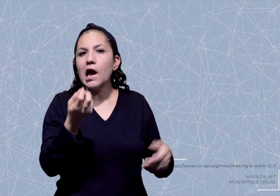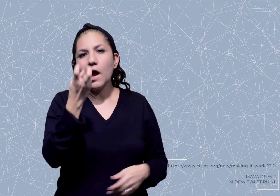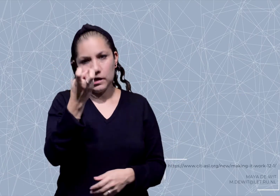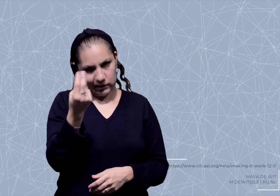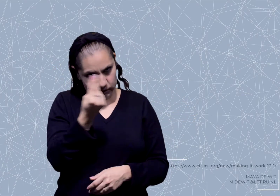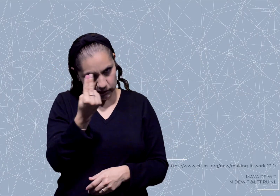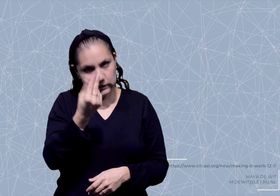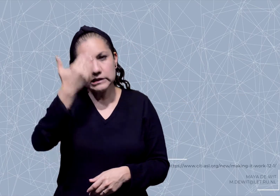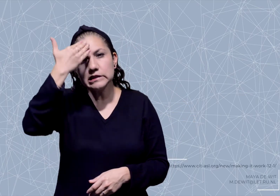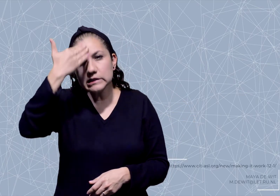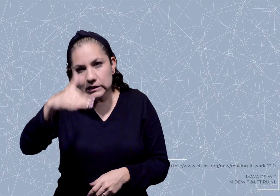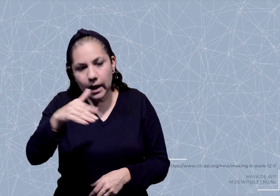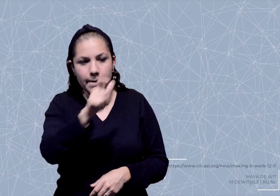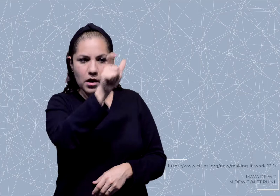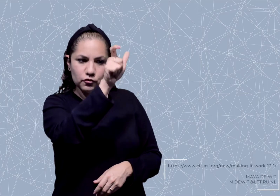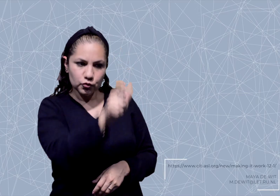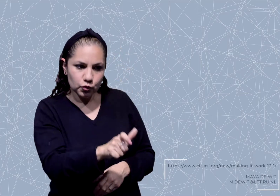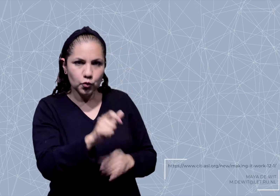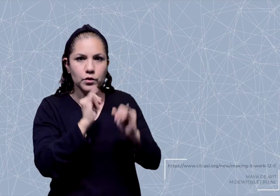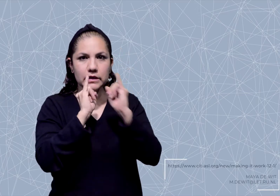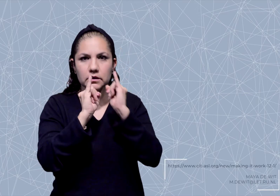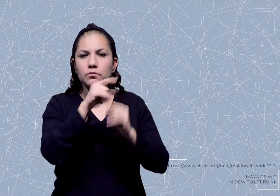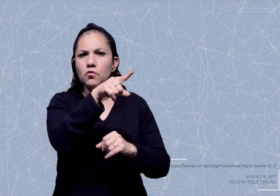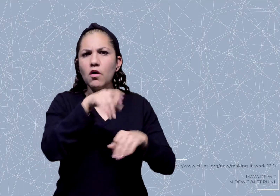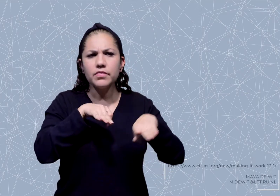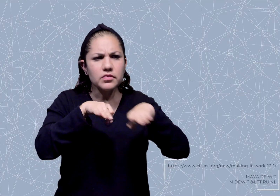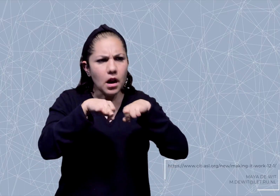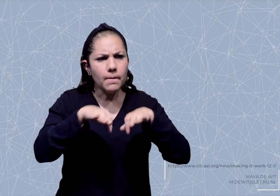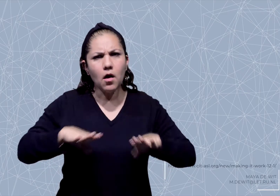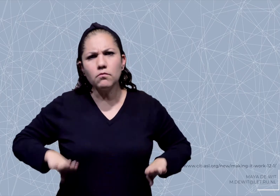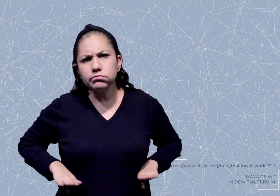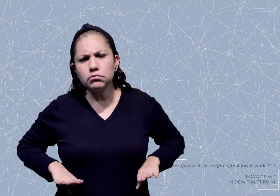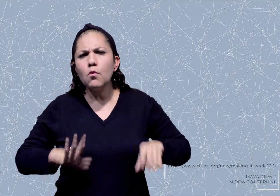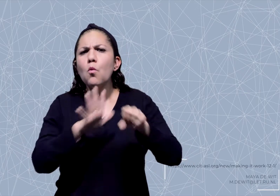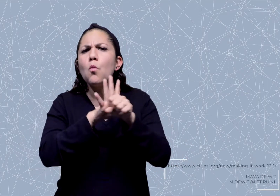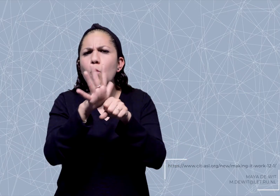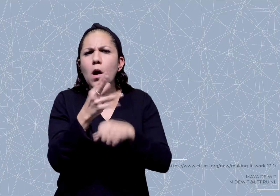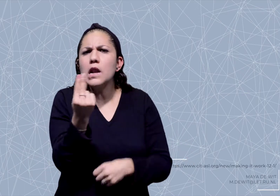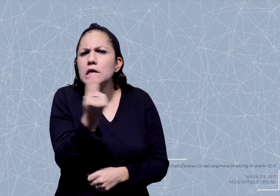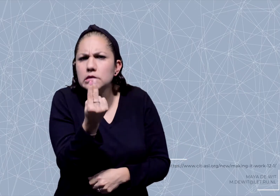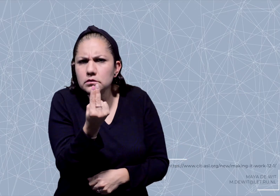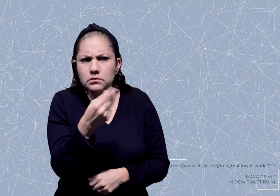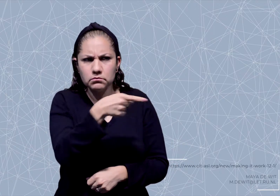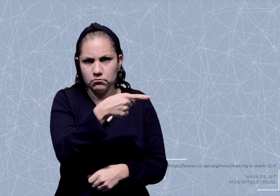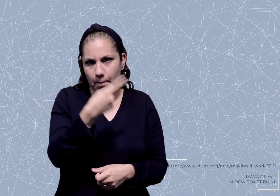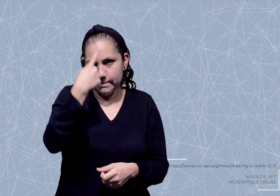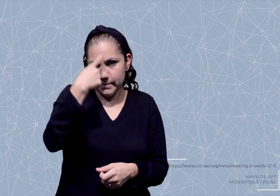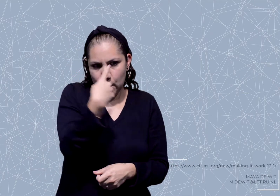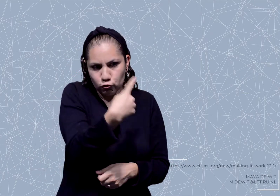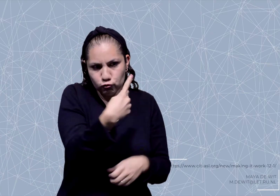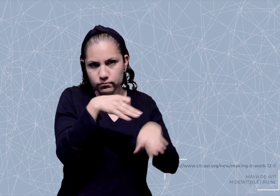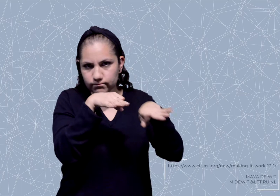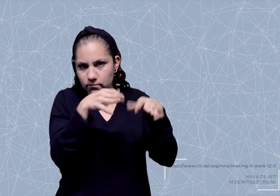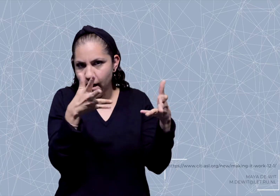intérpretes de conferencias deben cumplir en su trabajo, tanto por parte de los intérpretes de conferencias